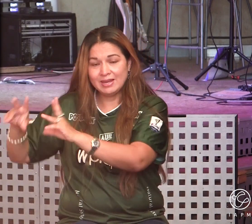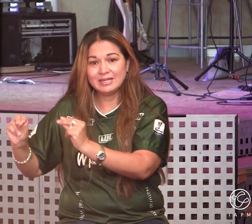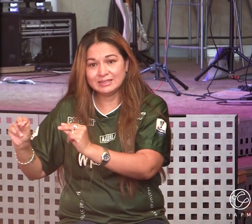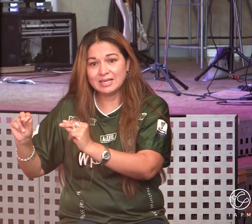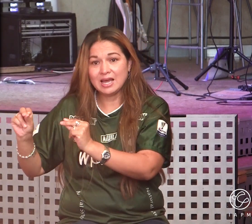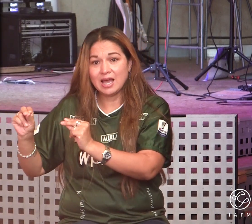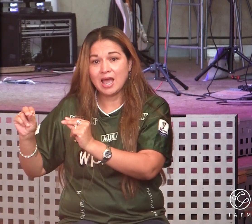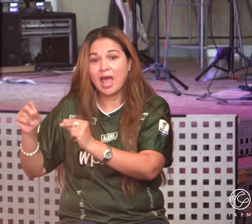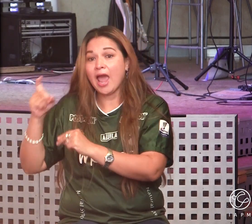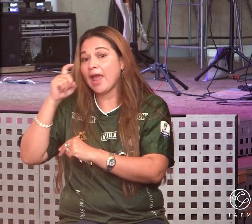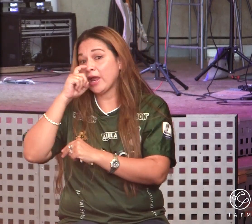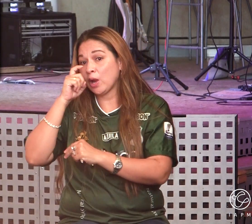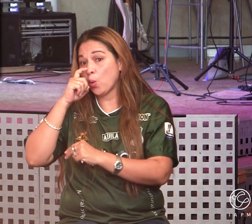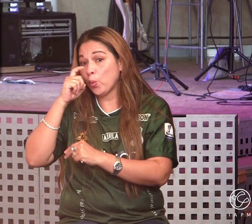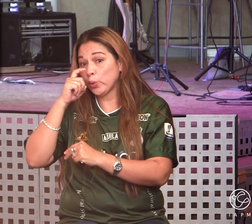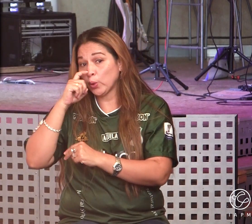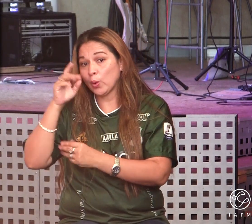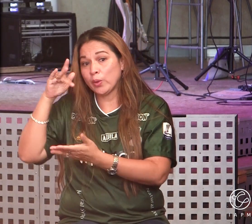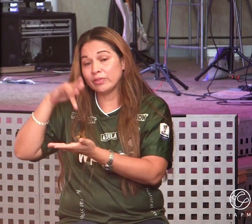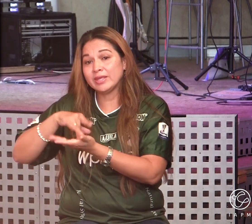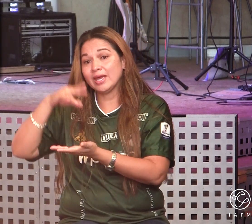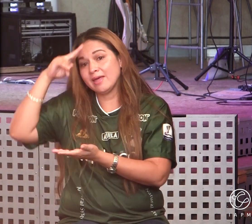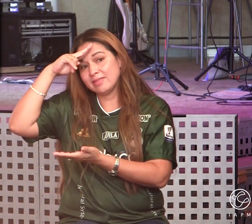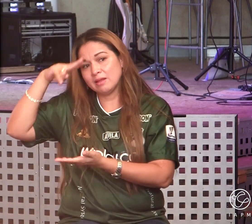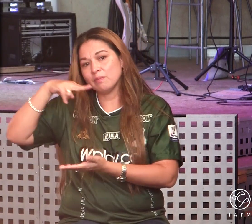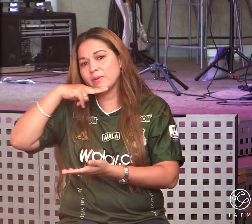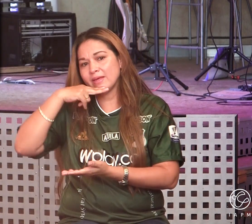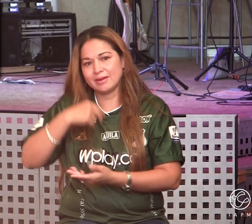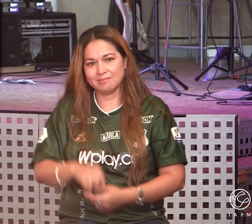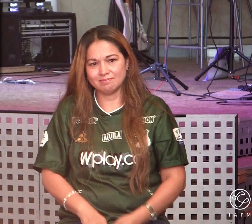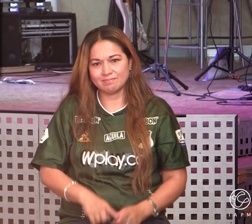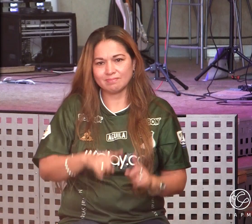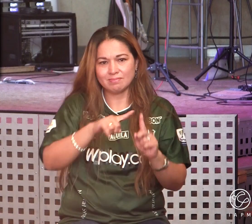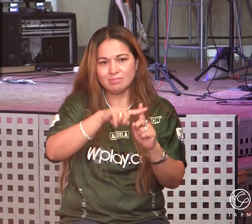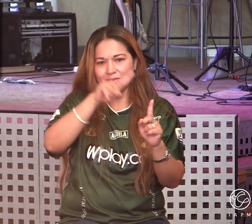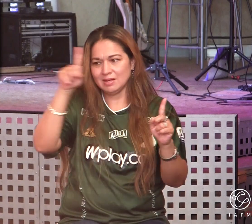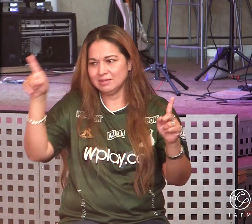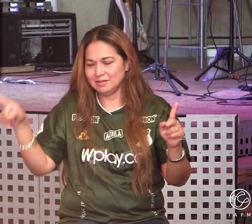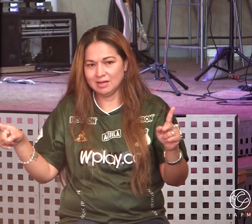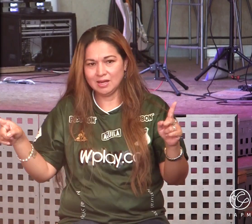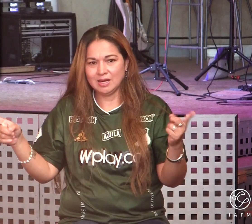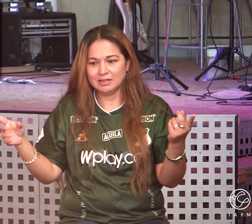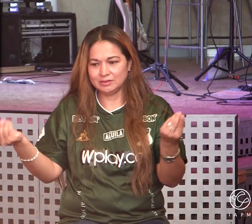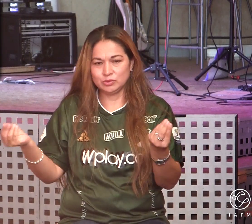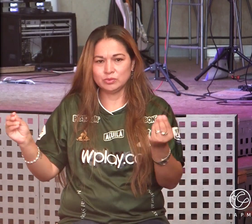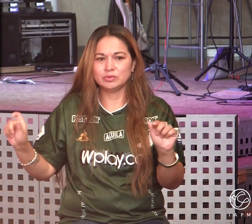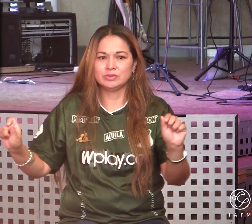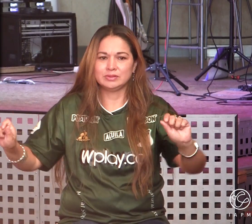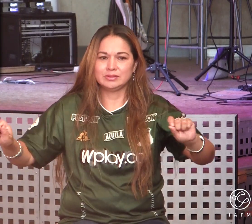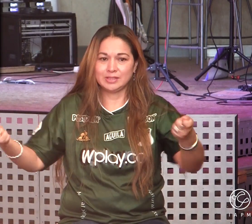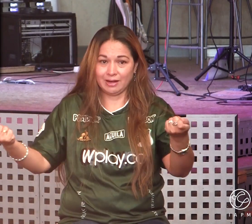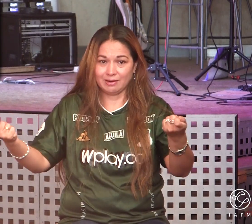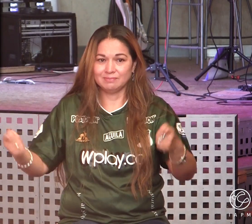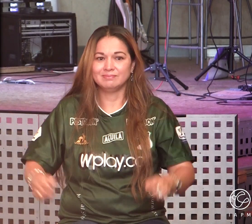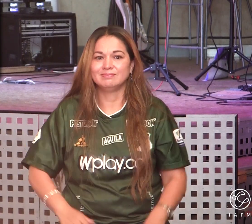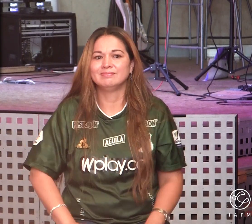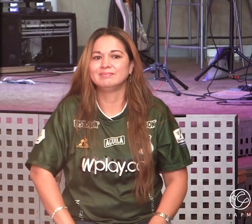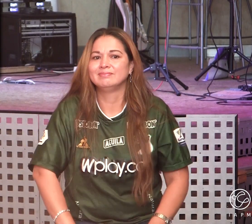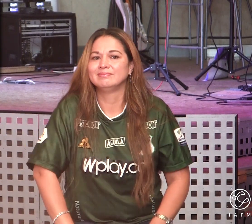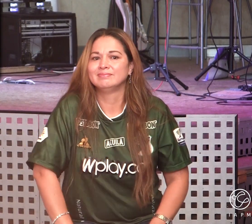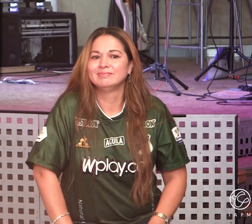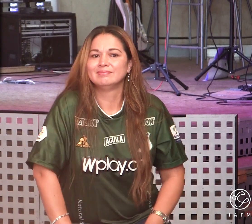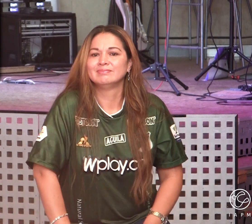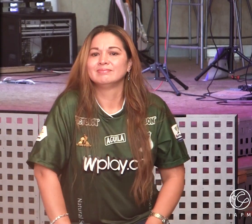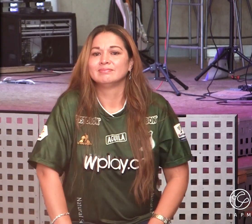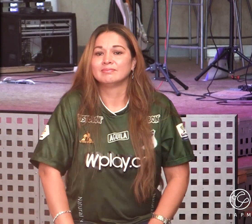moda. Y me pidieron un día que hablara acerca de los abuelos. Pues como soy abuelo y pues ya tengo pues la